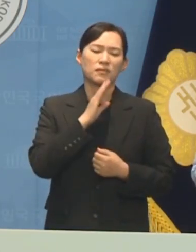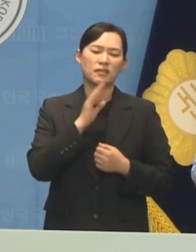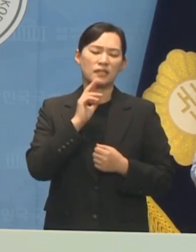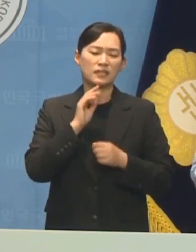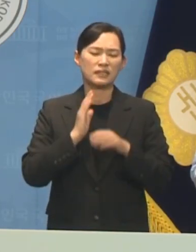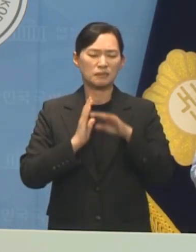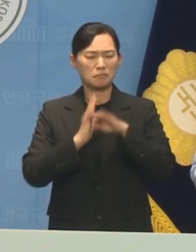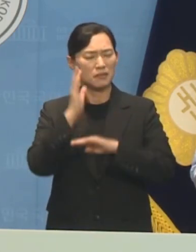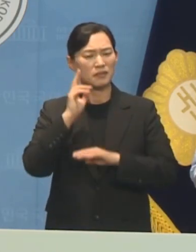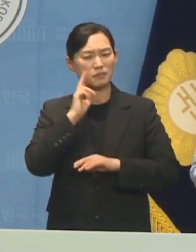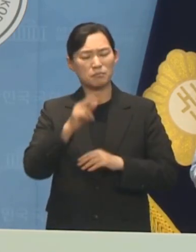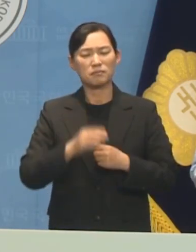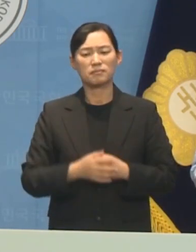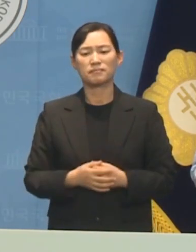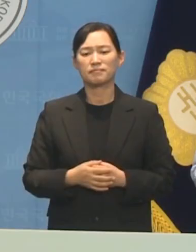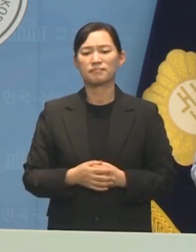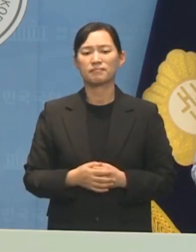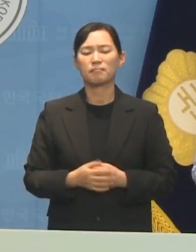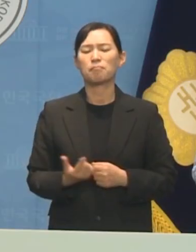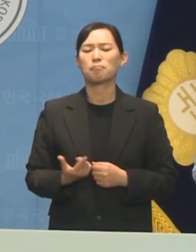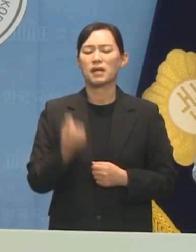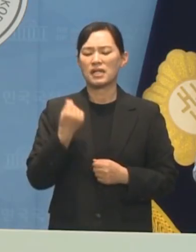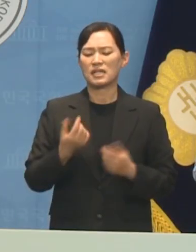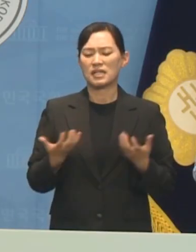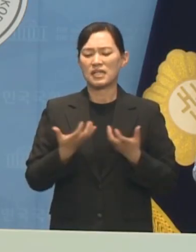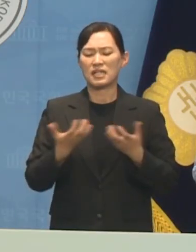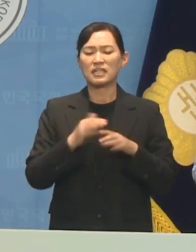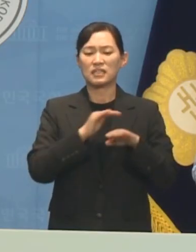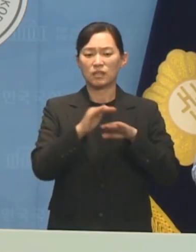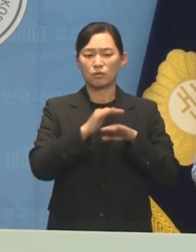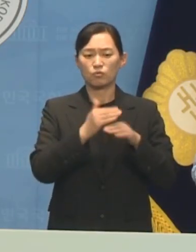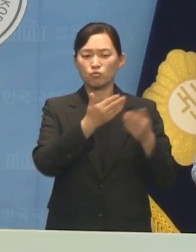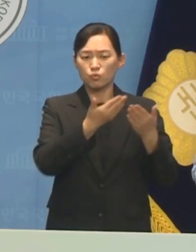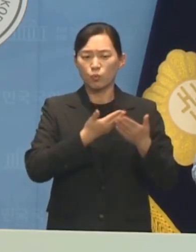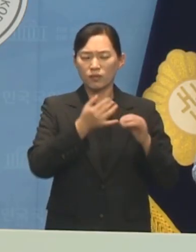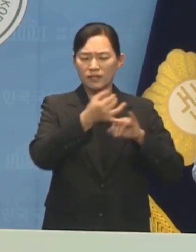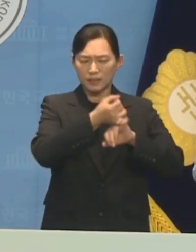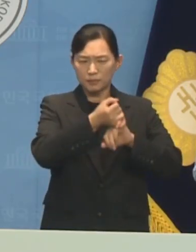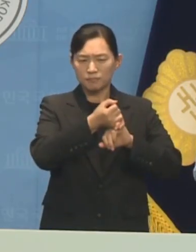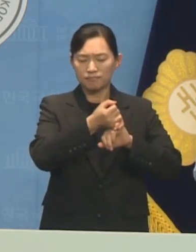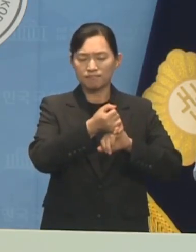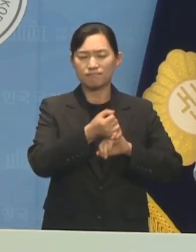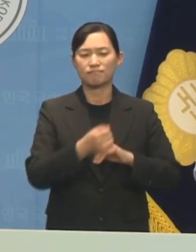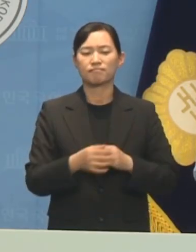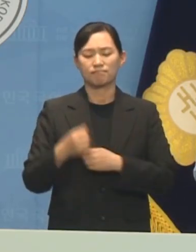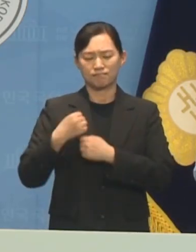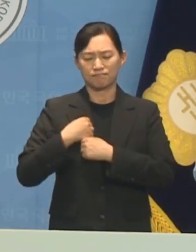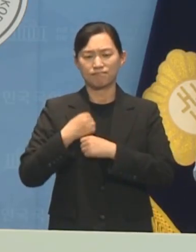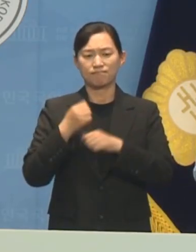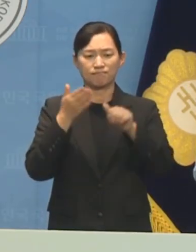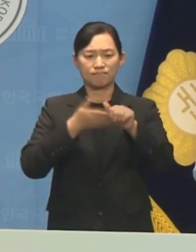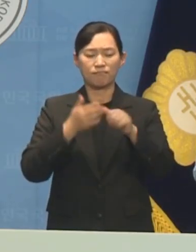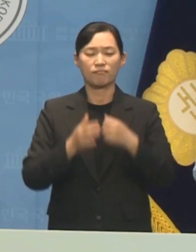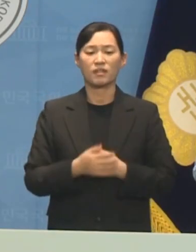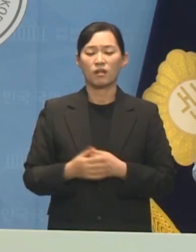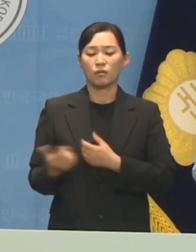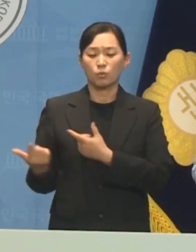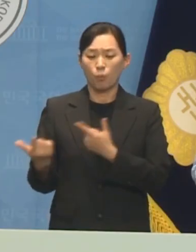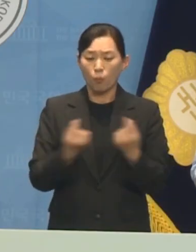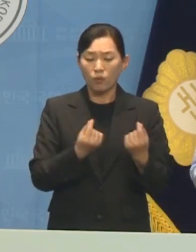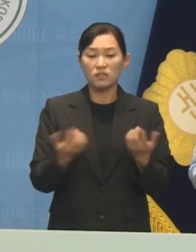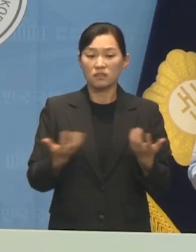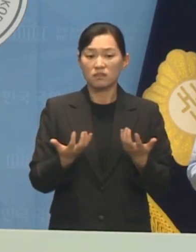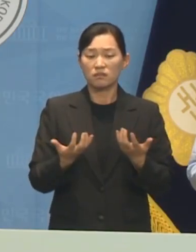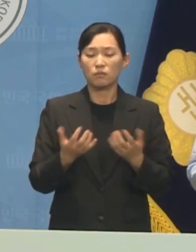지나치지 않습니까? 하루빨리 업무 차량 제공 약속을 지키시기 바랍니다. 같은 업계의 모든